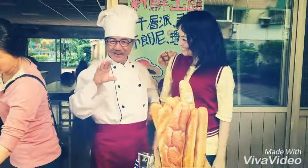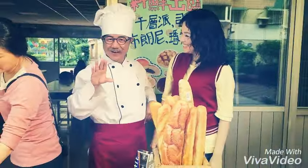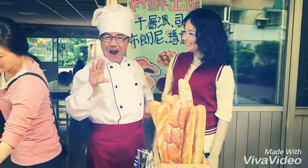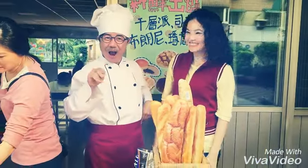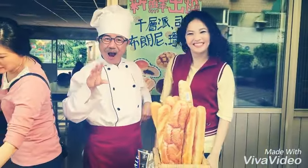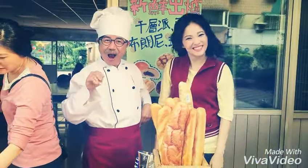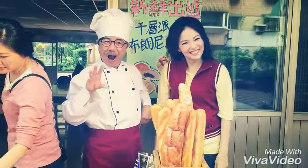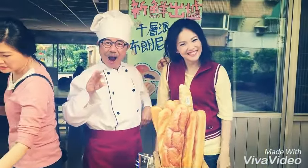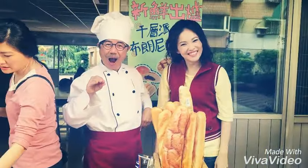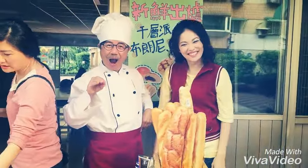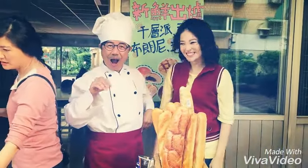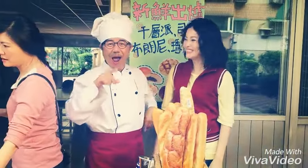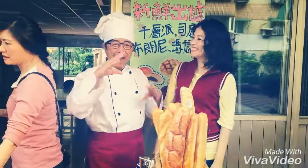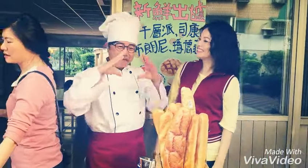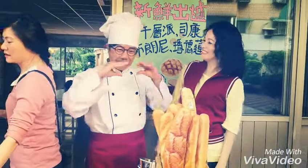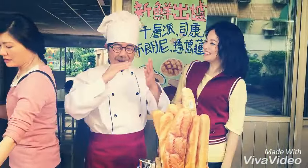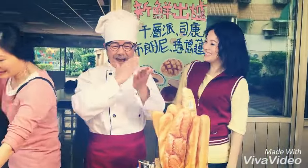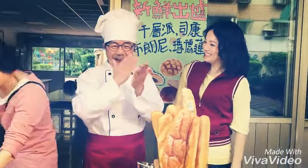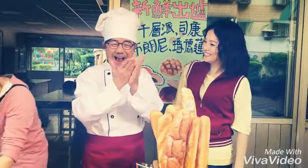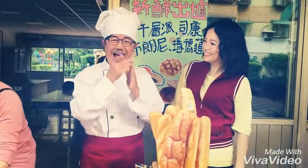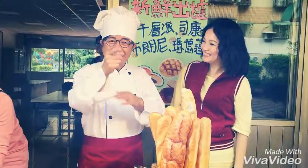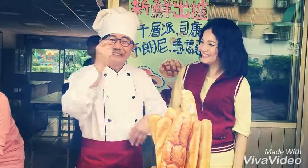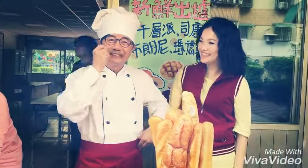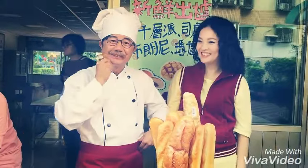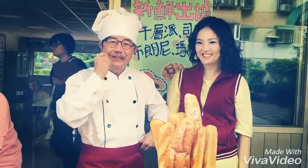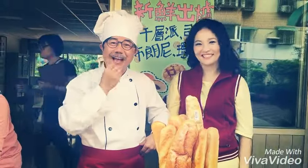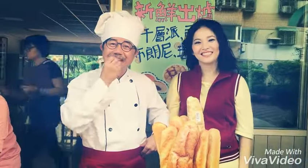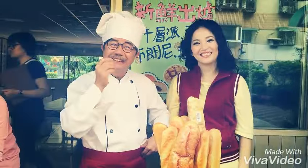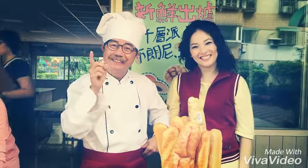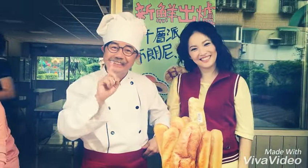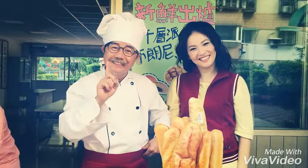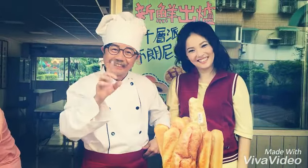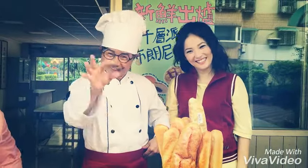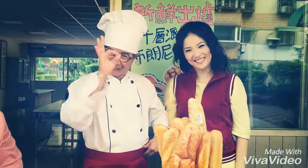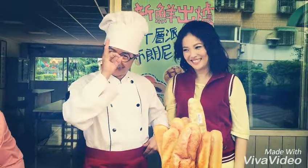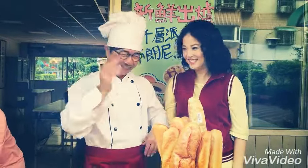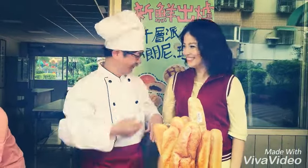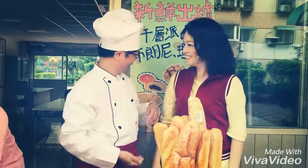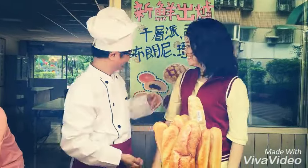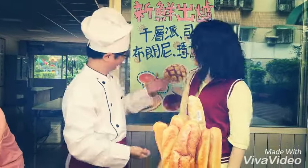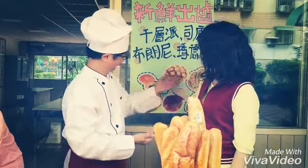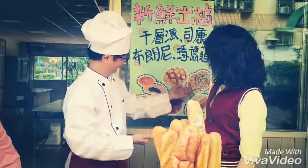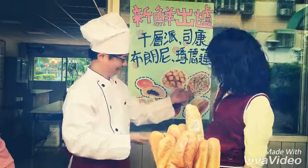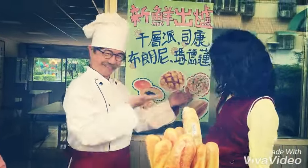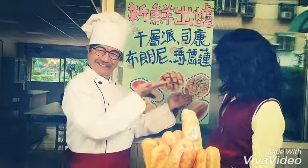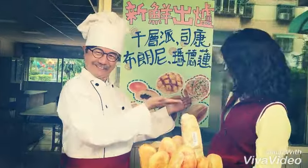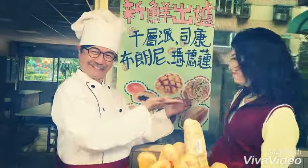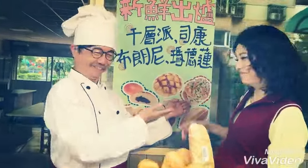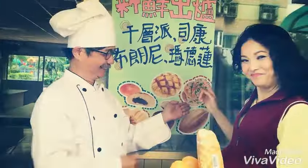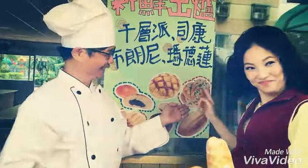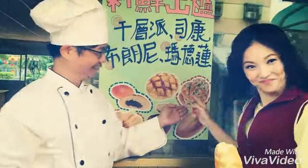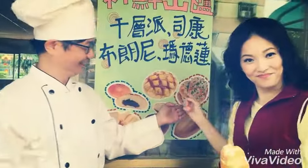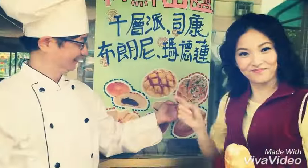看我这一身衣服帅不帅呀、啊？面包的种类很多种，你喜欢吃什么？来，你看看这一个